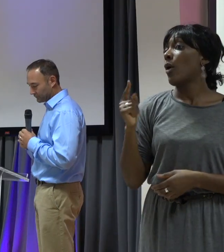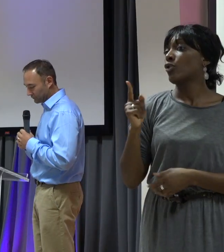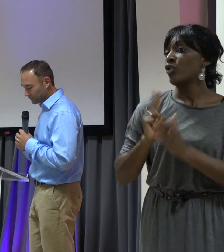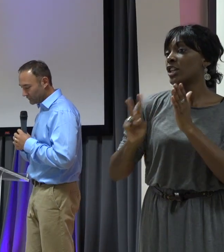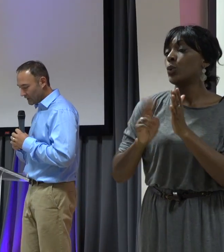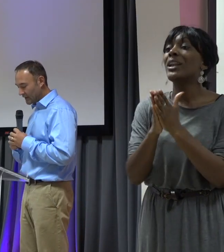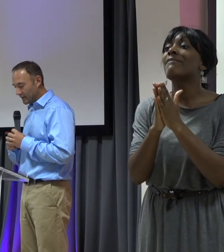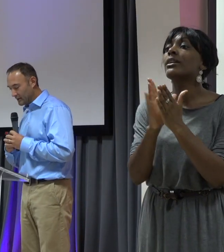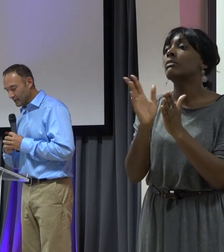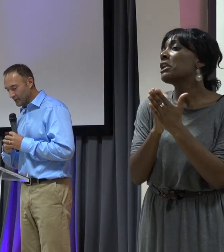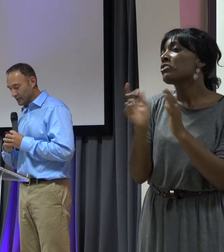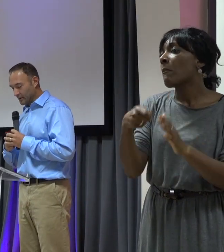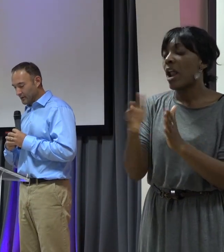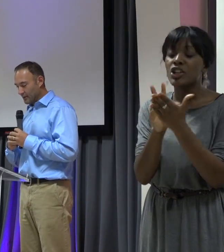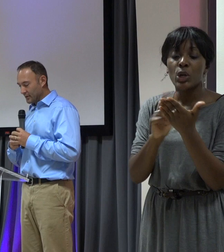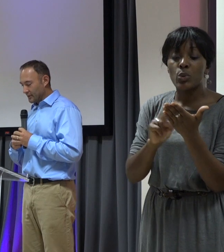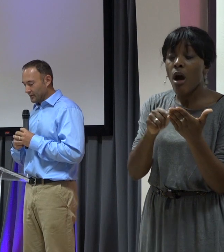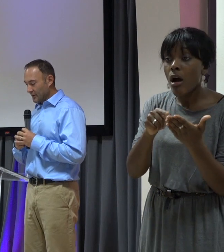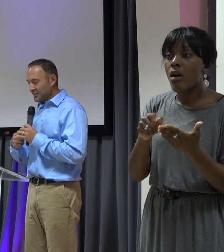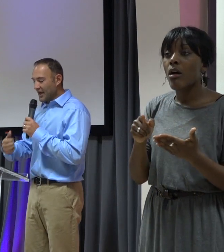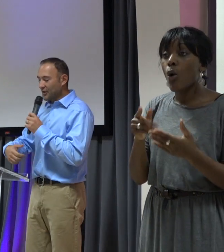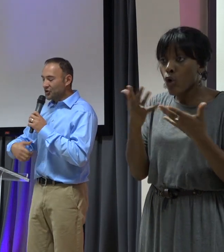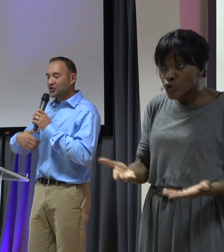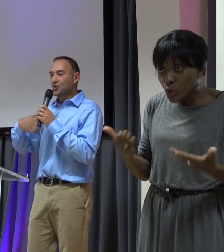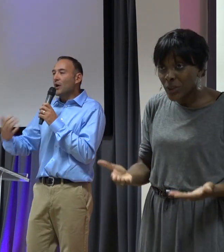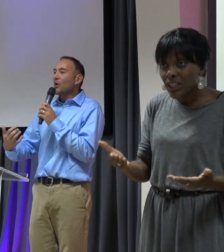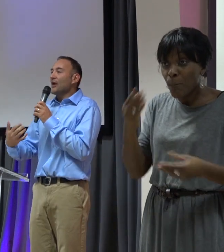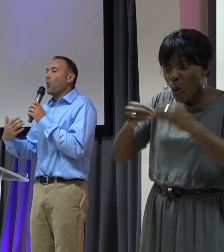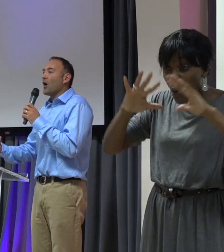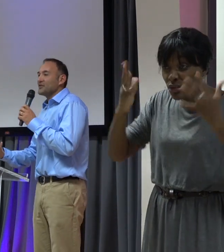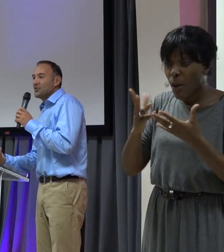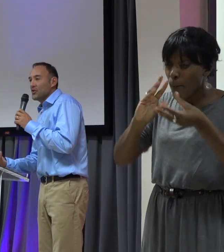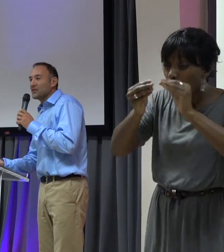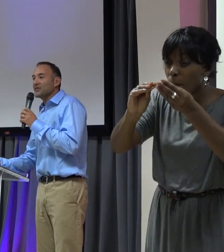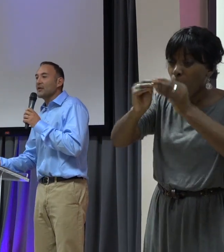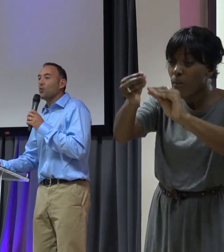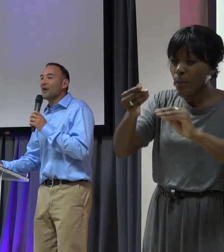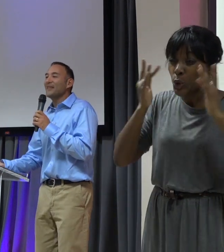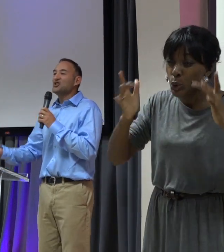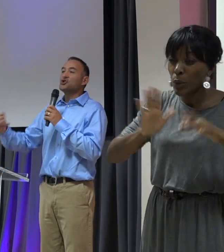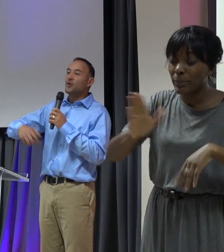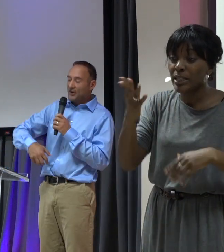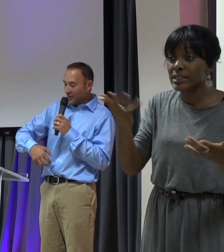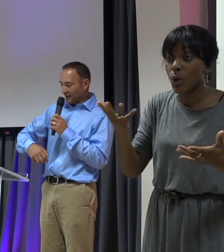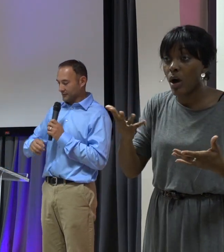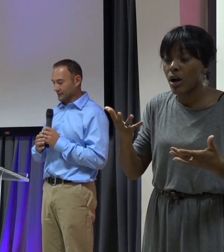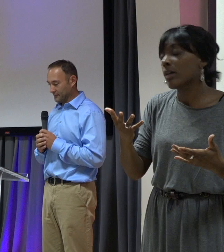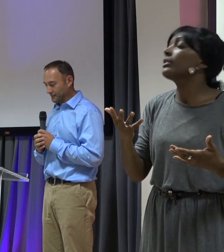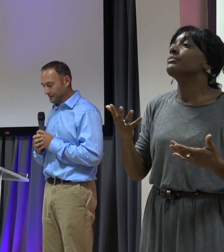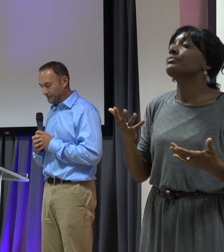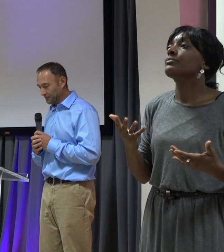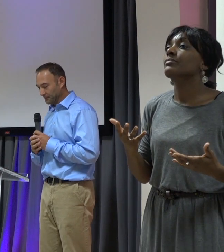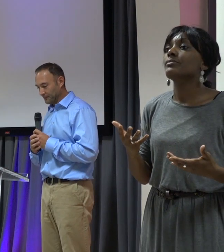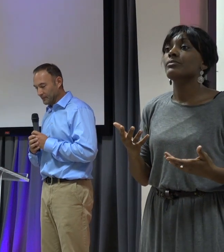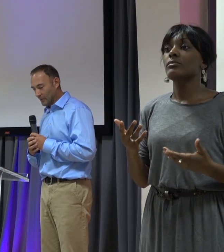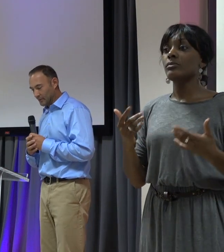livre que les problèmes des hommes et de notre culture aujourd'hui, is that they're just doing what they want to do instead of what they should be doing. c'est qu'on